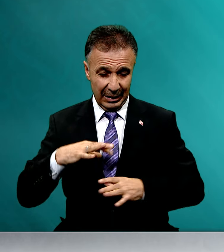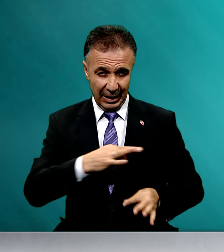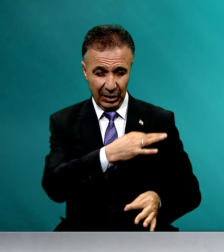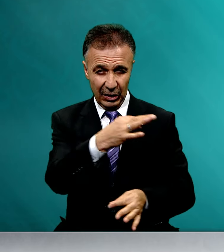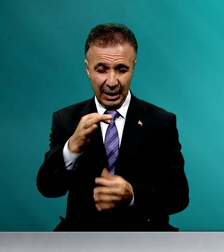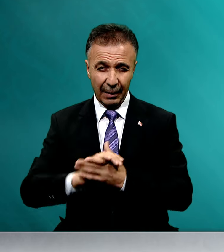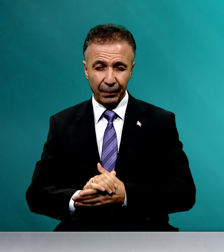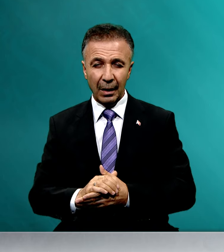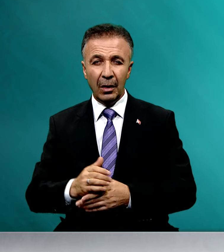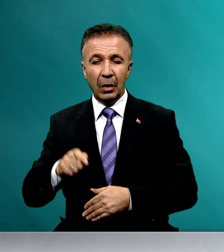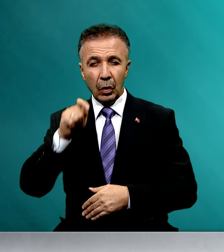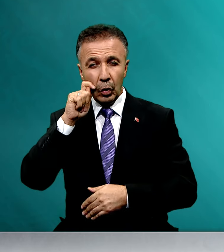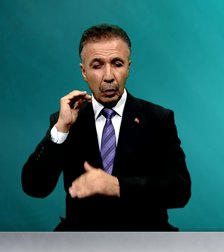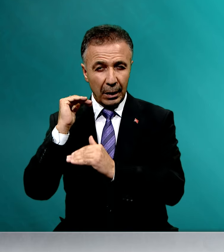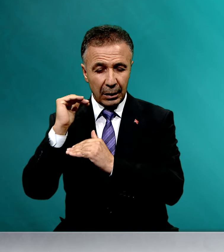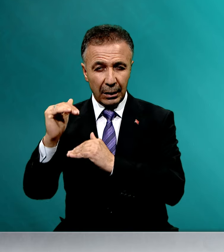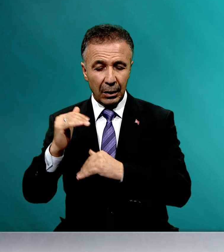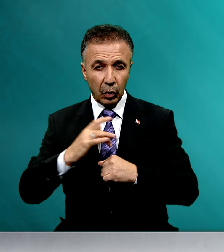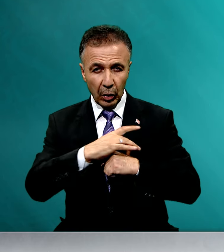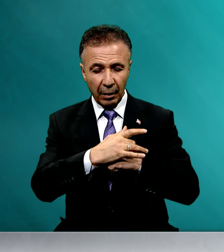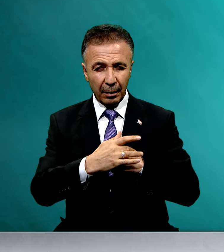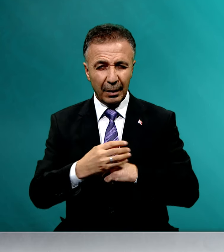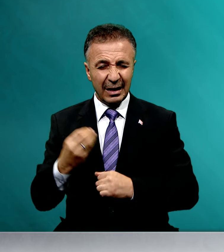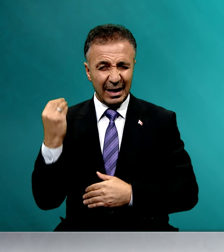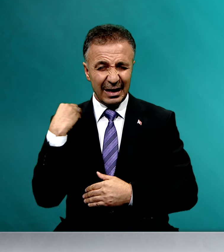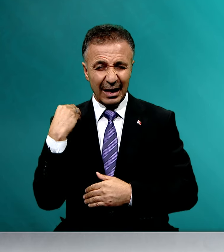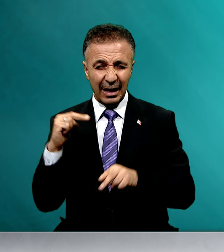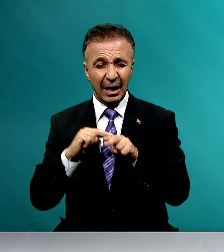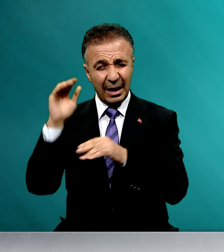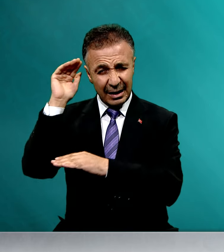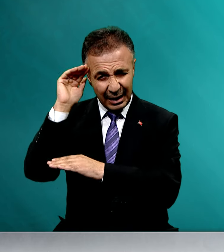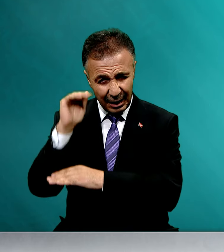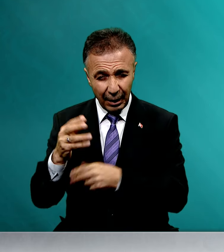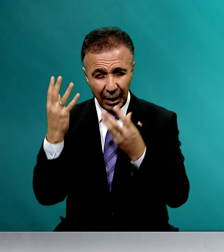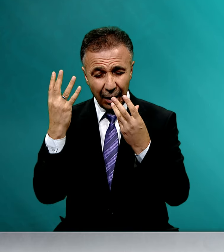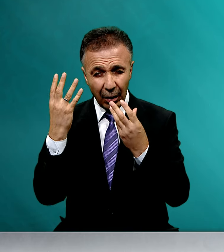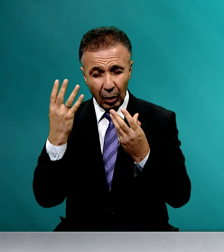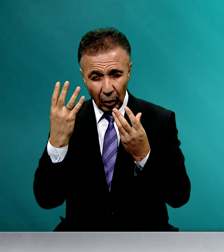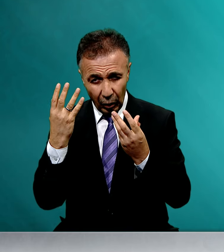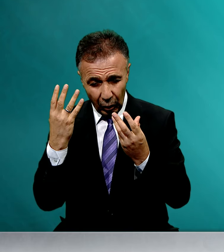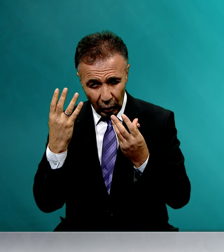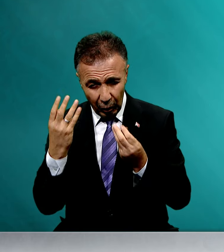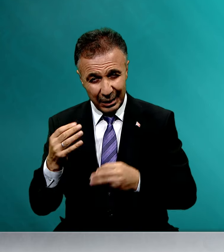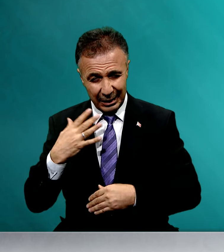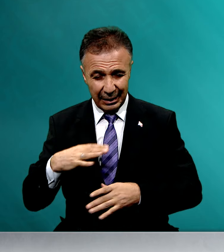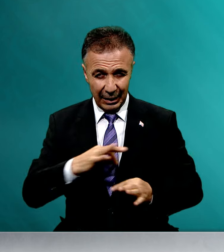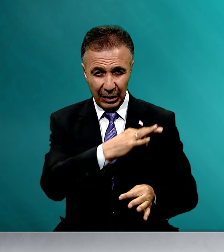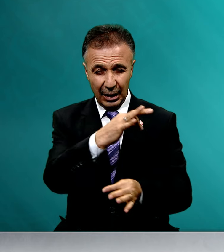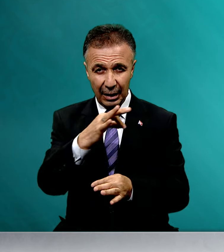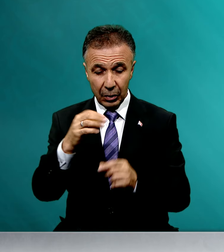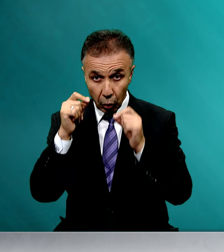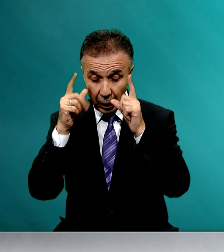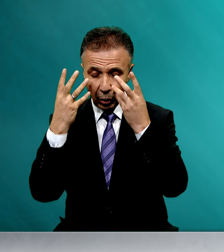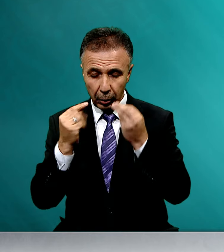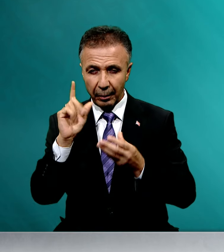ümmet coğrafyamızda yeni Kerbelalar yaşanmasını arzulayanlara karşı uyanık olalım. Birlik